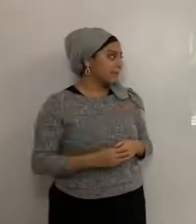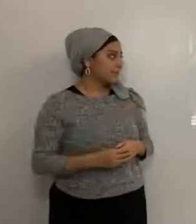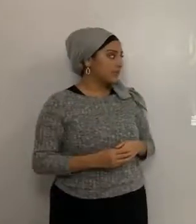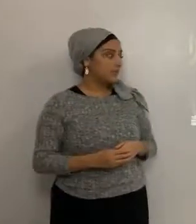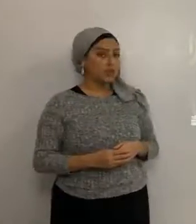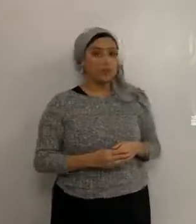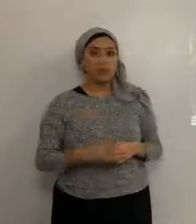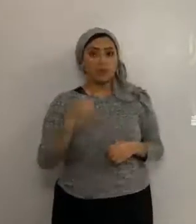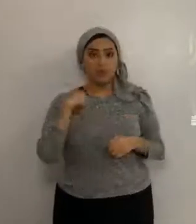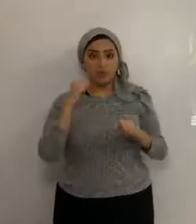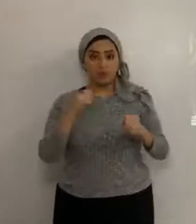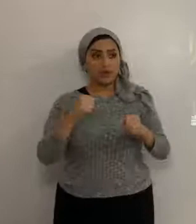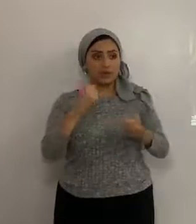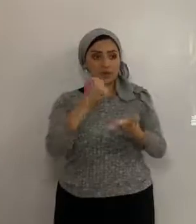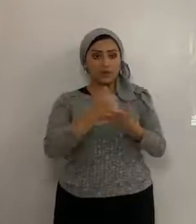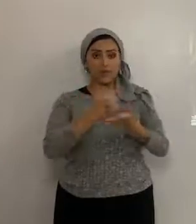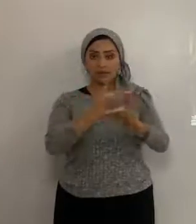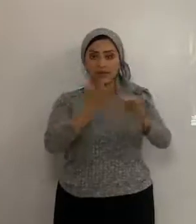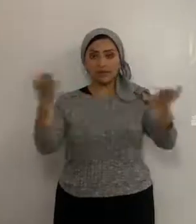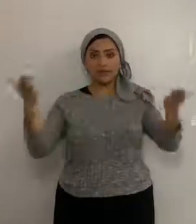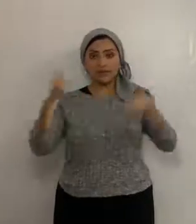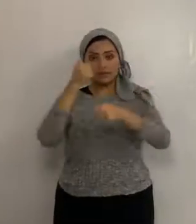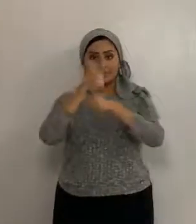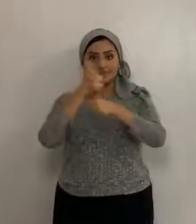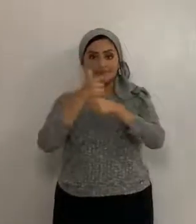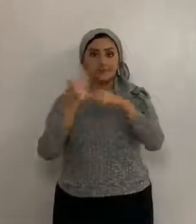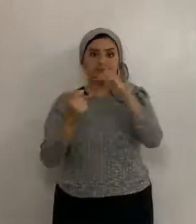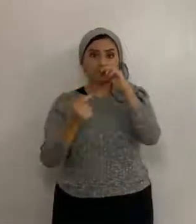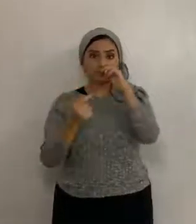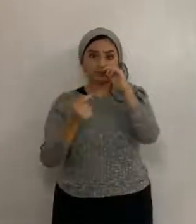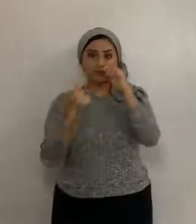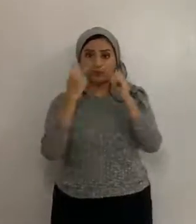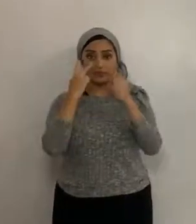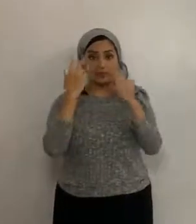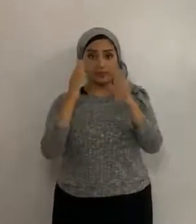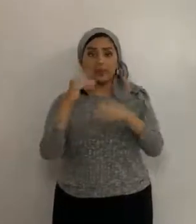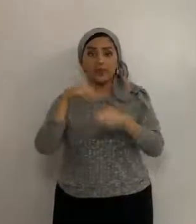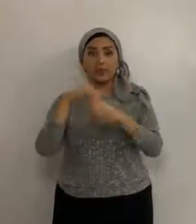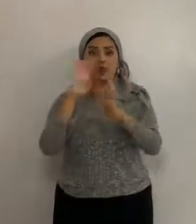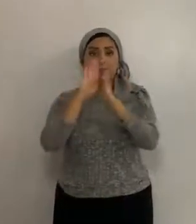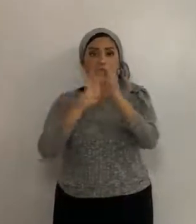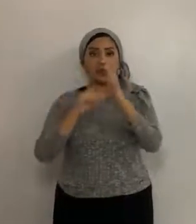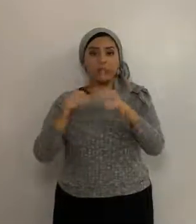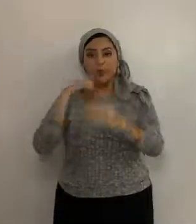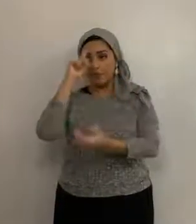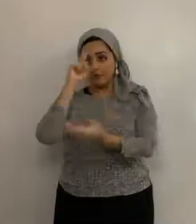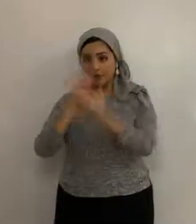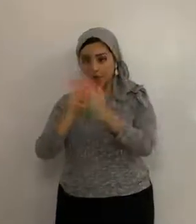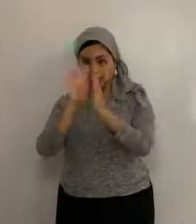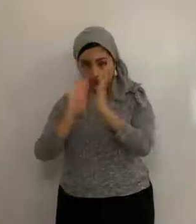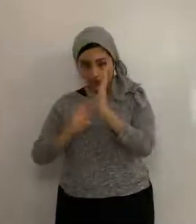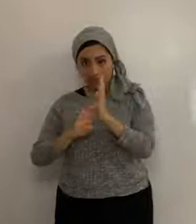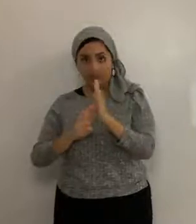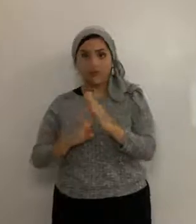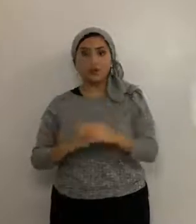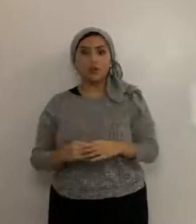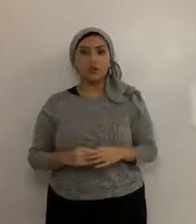a nuestros hermanos. Entonces, ya vimos que en la Biblia, nosotros le creemos a la Biblia, ahí está Flavio Josefo, él era Matillahu, él